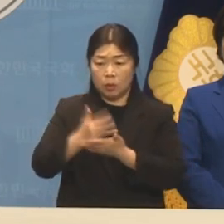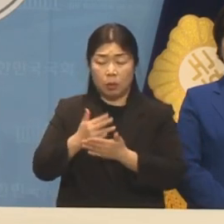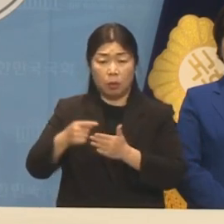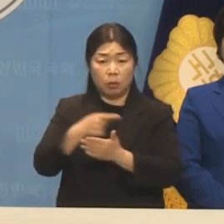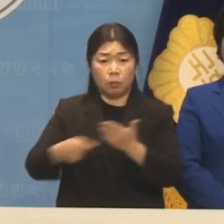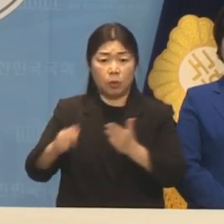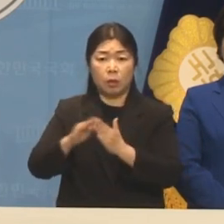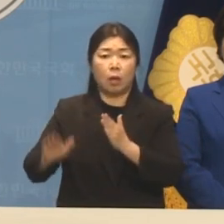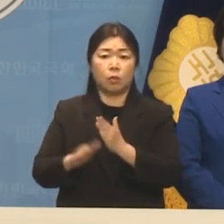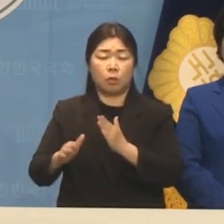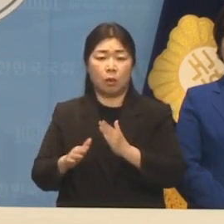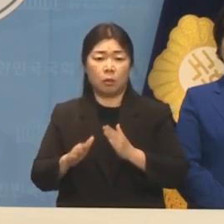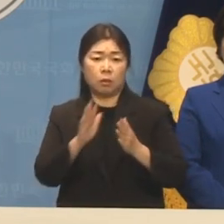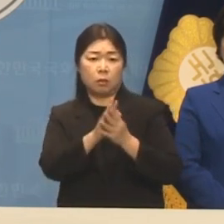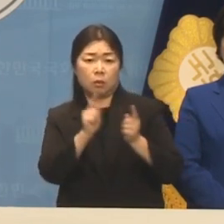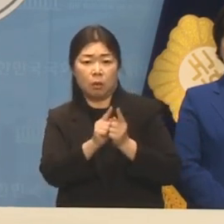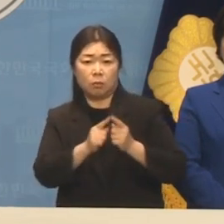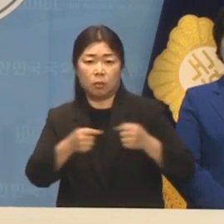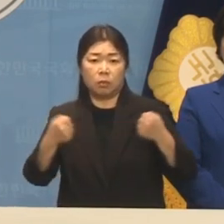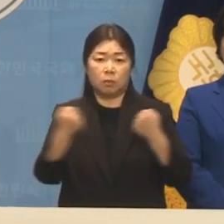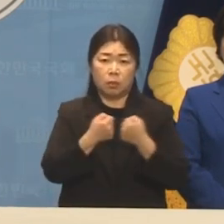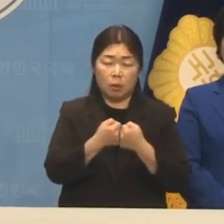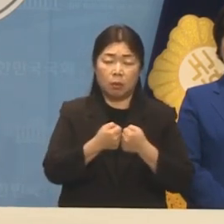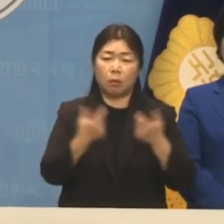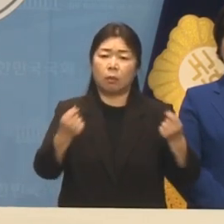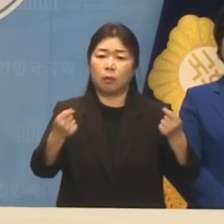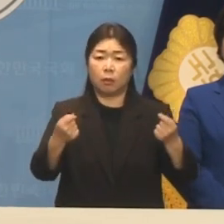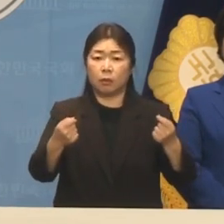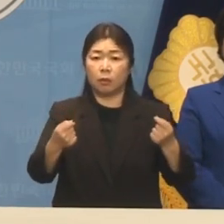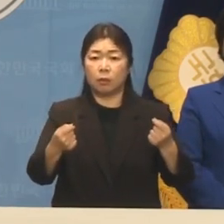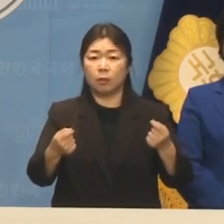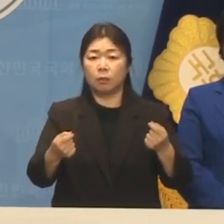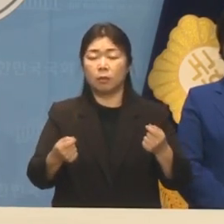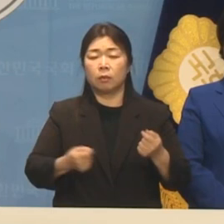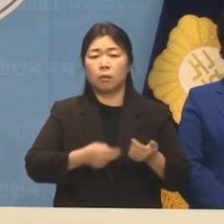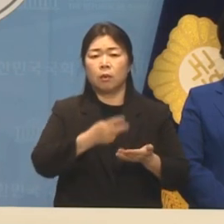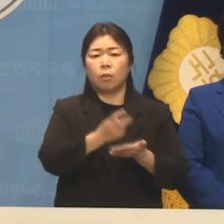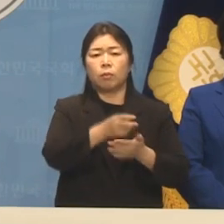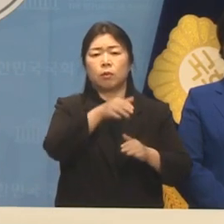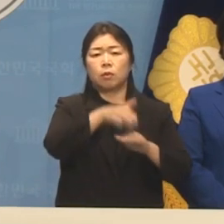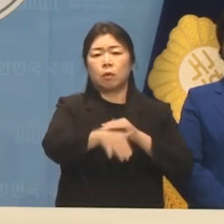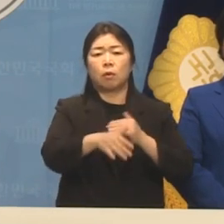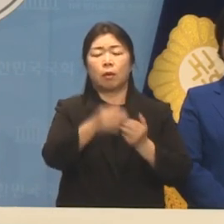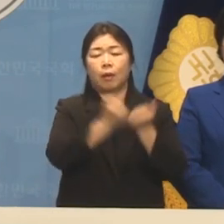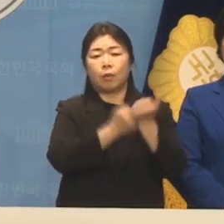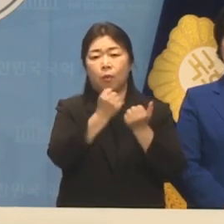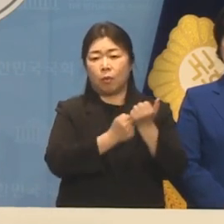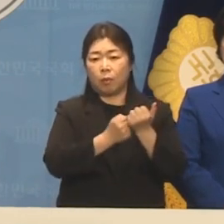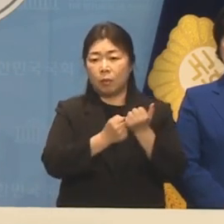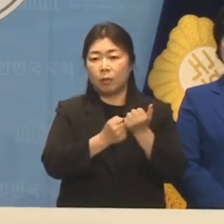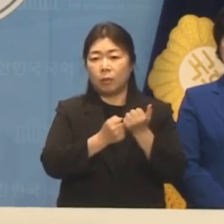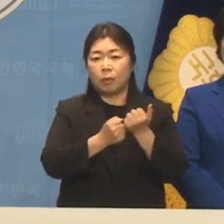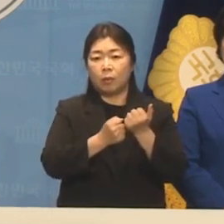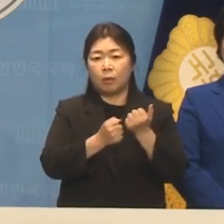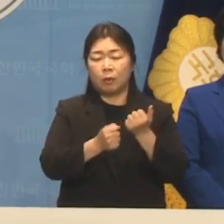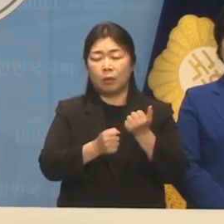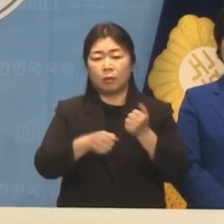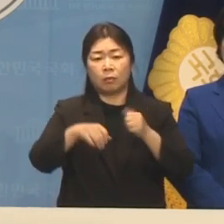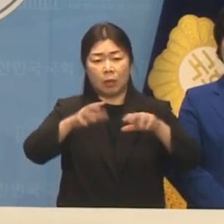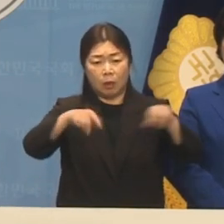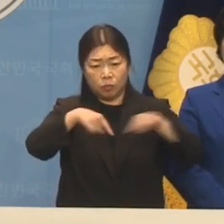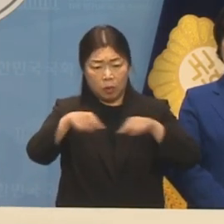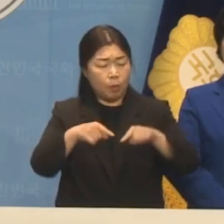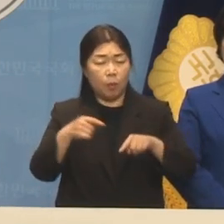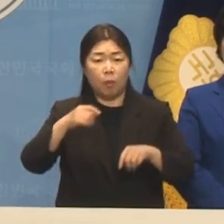보입니다. 법리적으로만 국가 운영을 해서는 안 됩니다. 제가 지난번 윤석열 대통령과 만나 대통령이 꼭